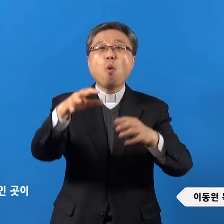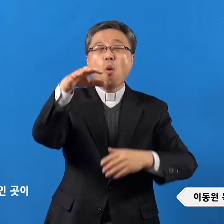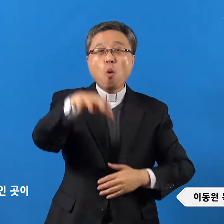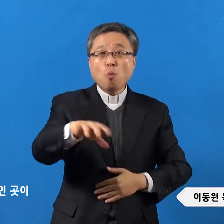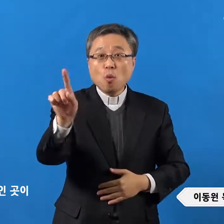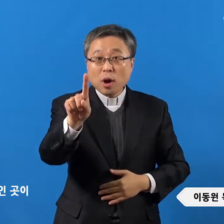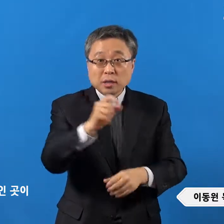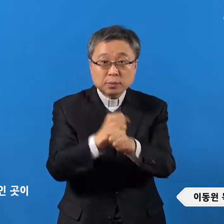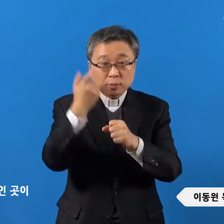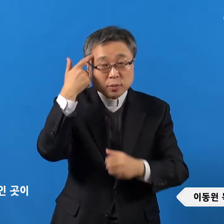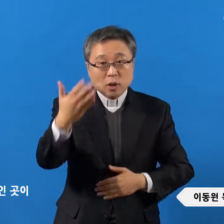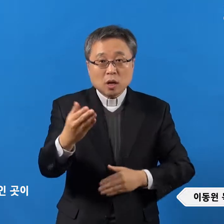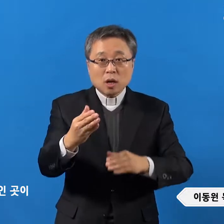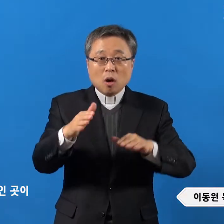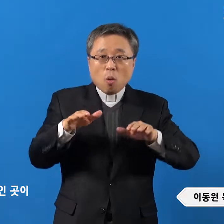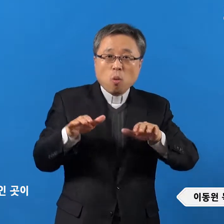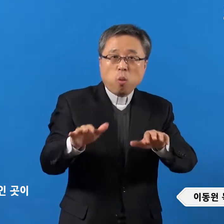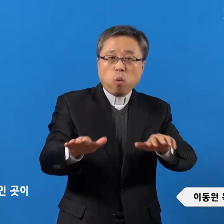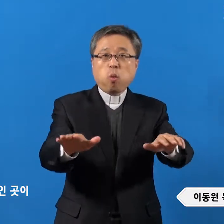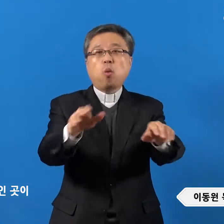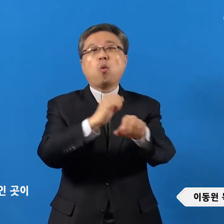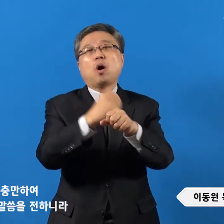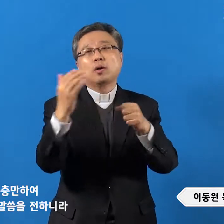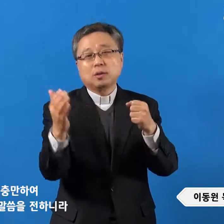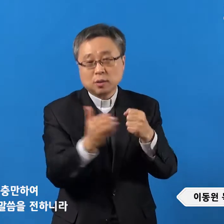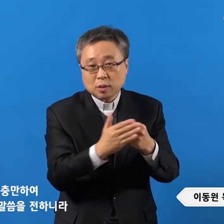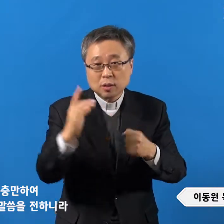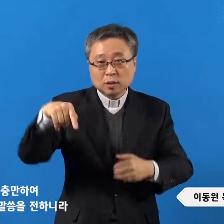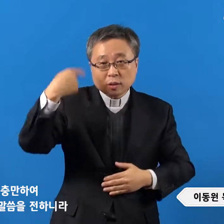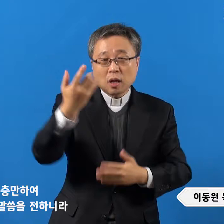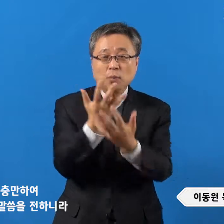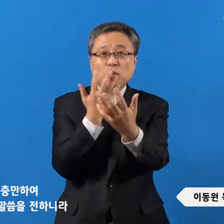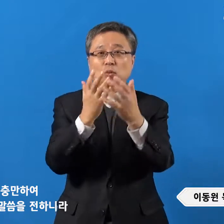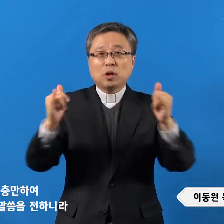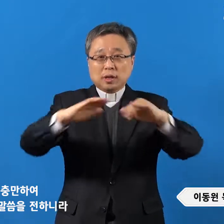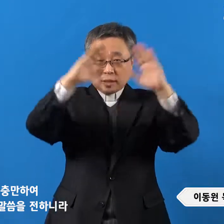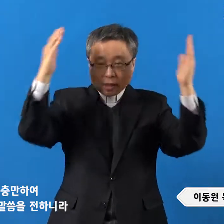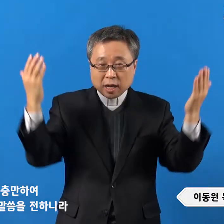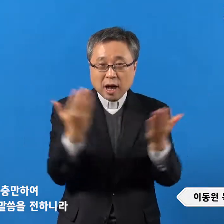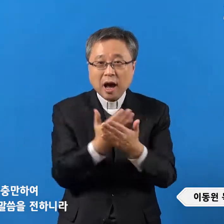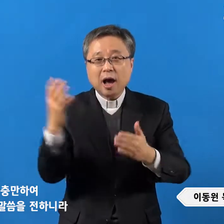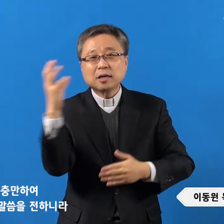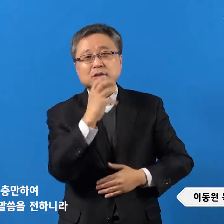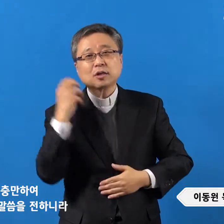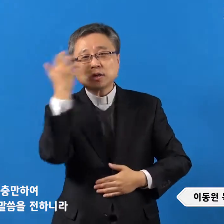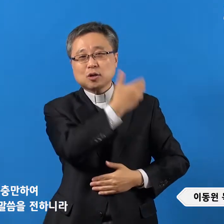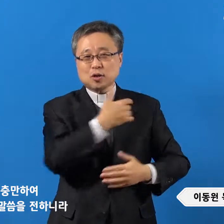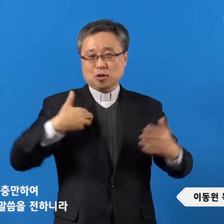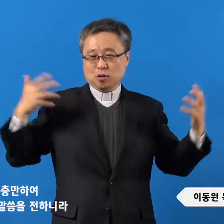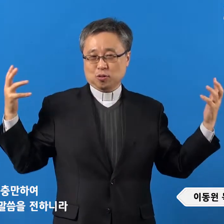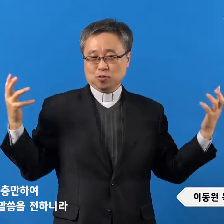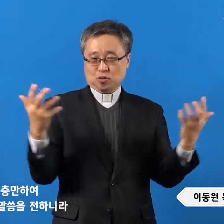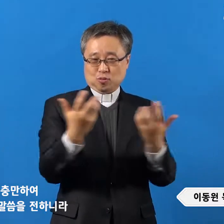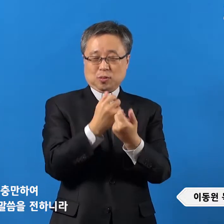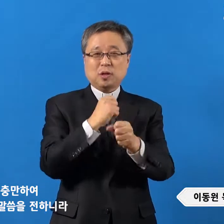했어요? 진동하더니 그 다음에 무리가 다 성령이 충만하여 담대히 하나님의 말씀을